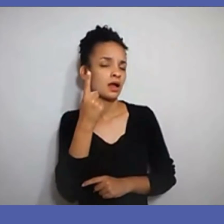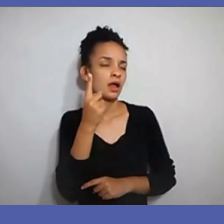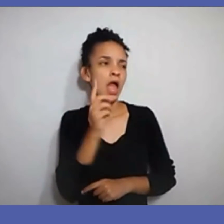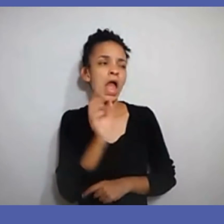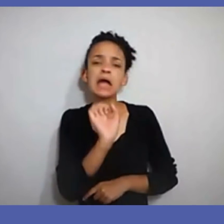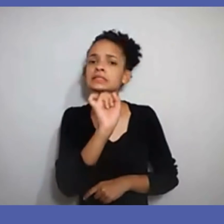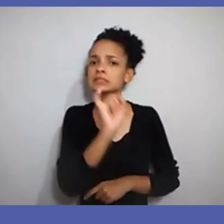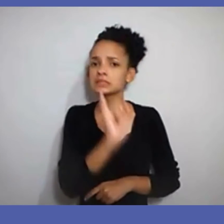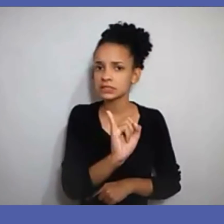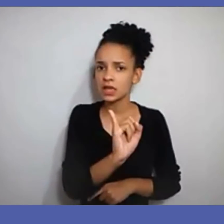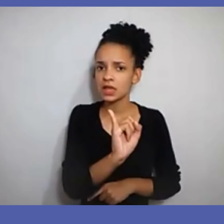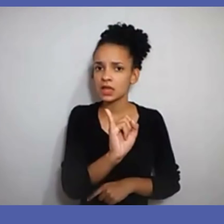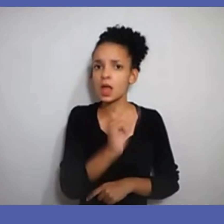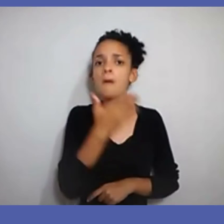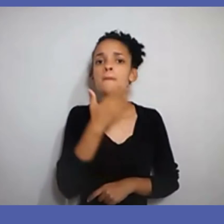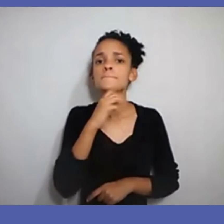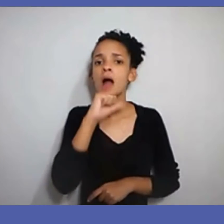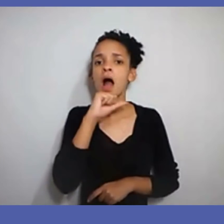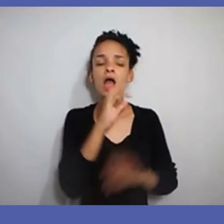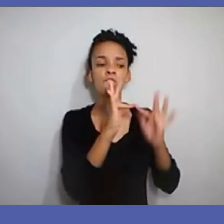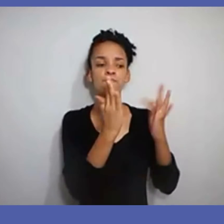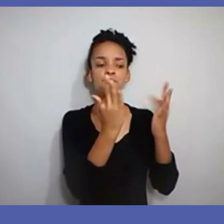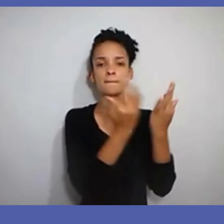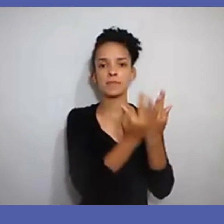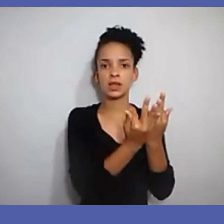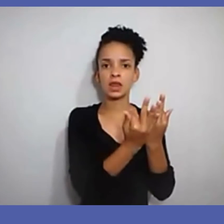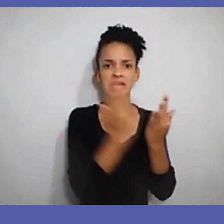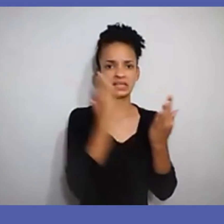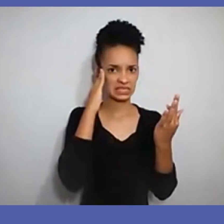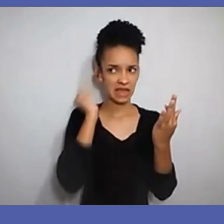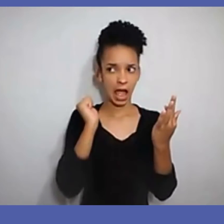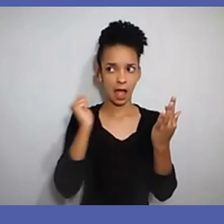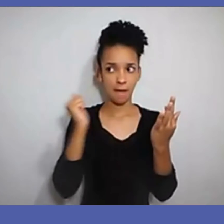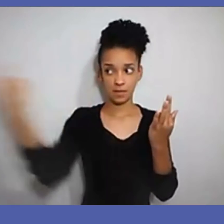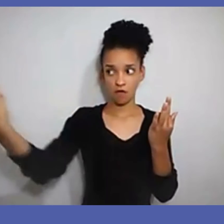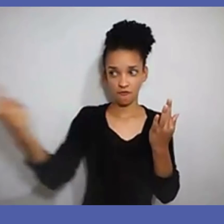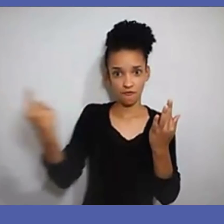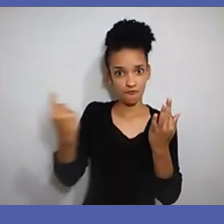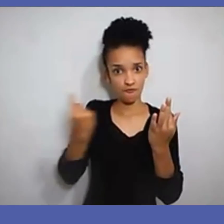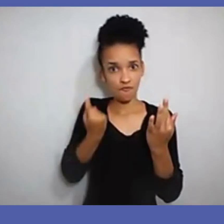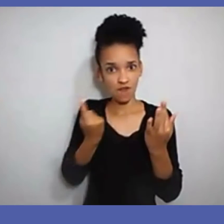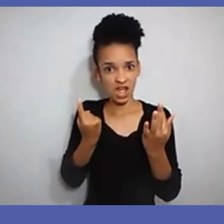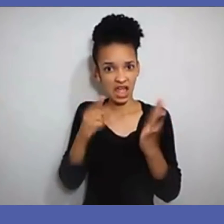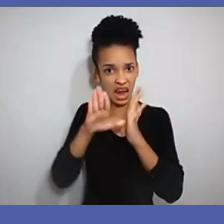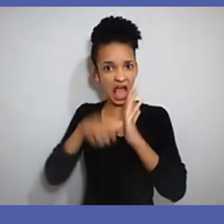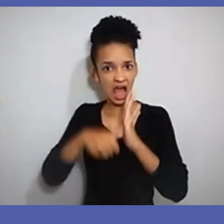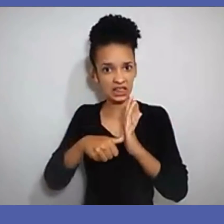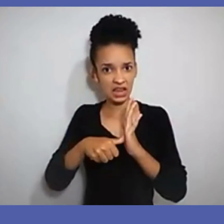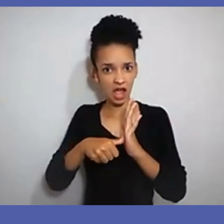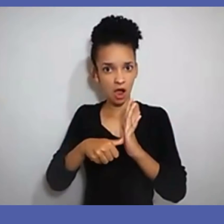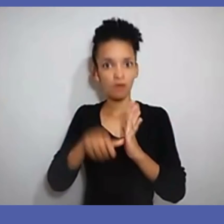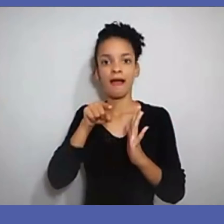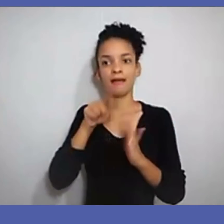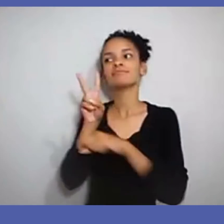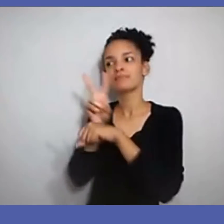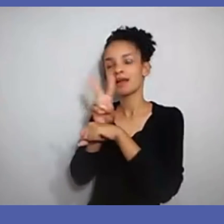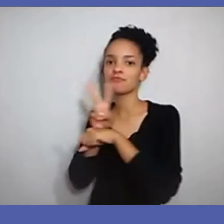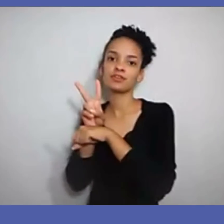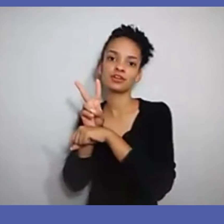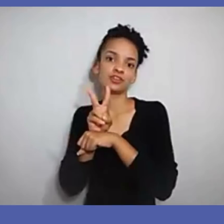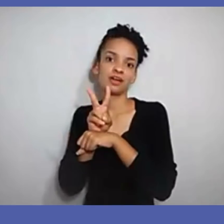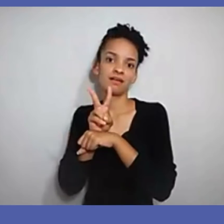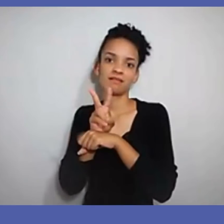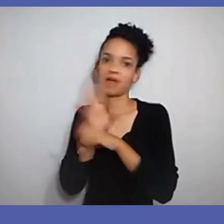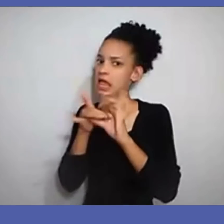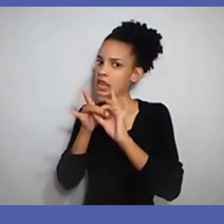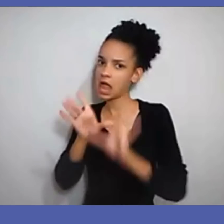hora viria o ladrão, vigiaria e não deixaria que fosse arrombada a sua casa, né? Por isso